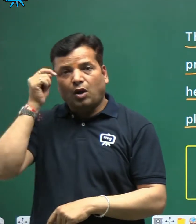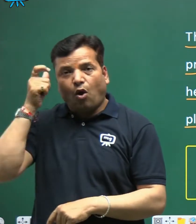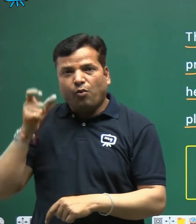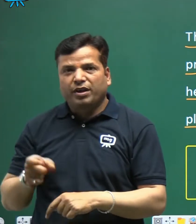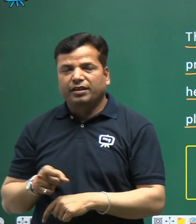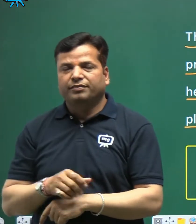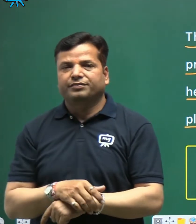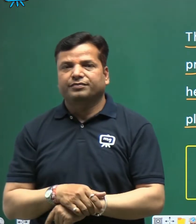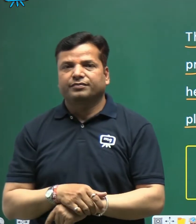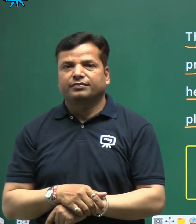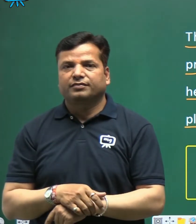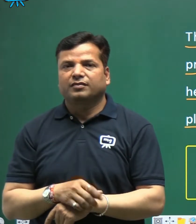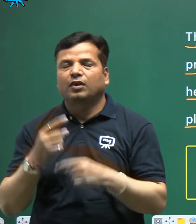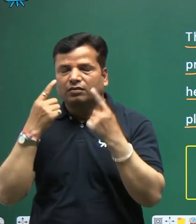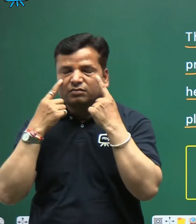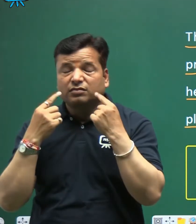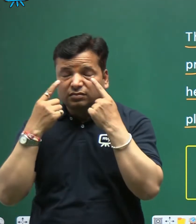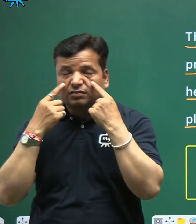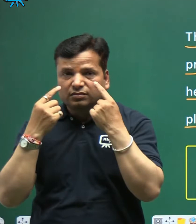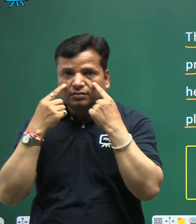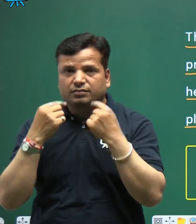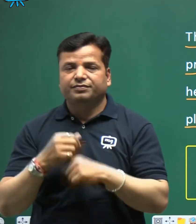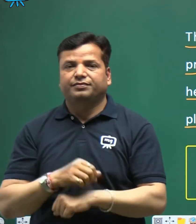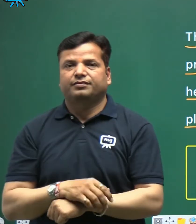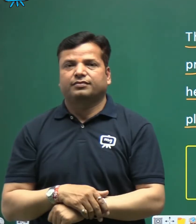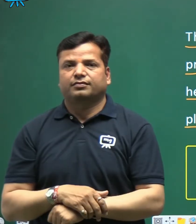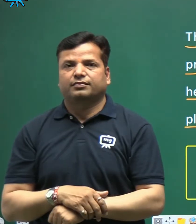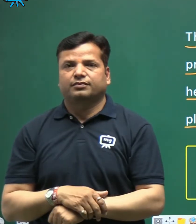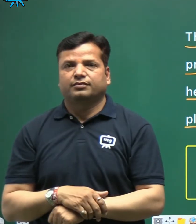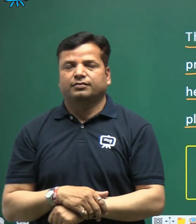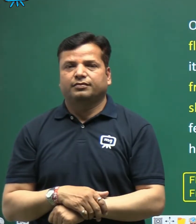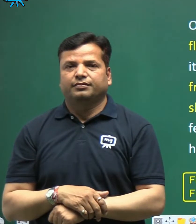weep, रोना.